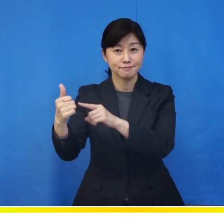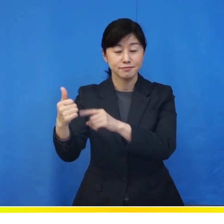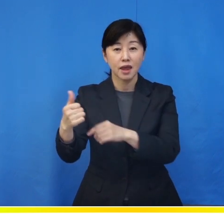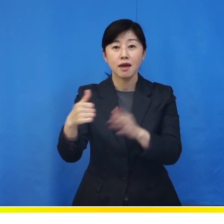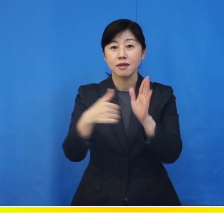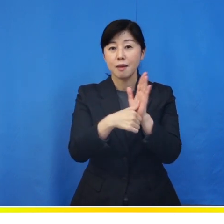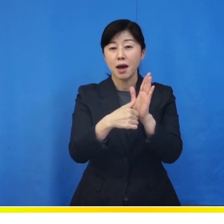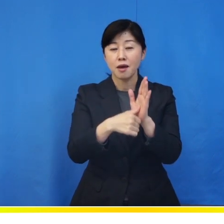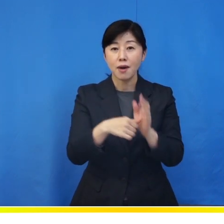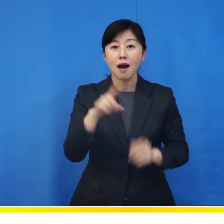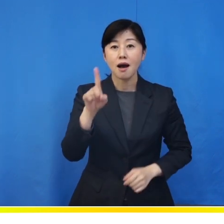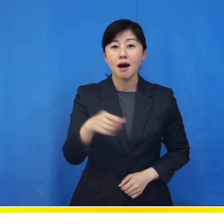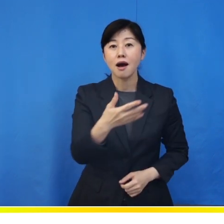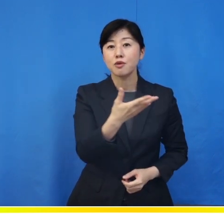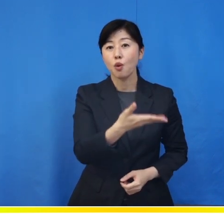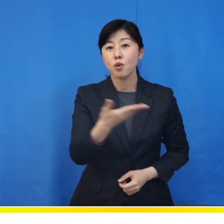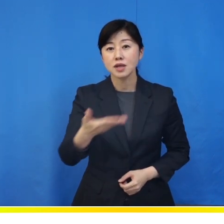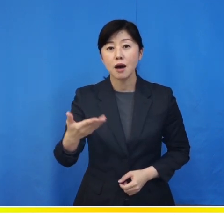です